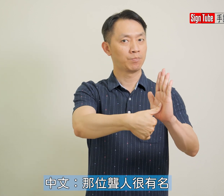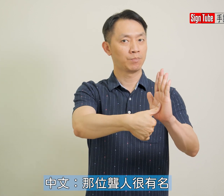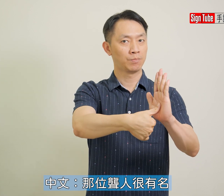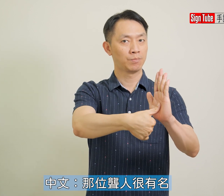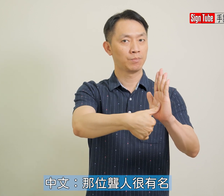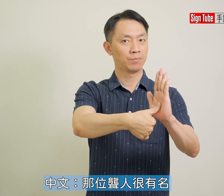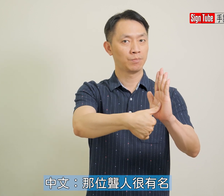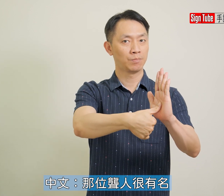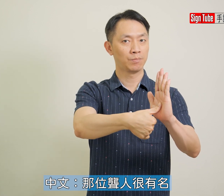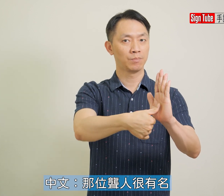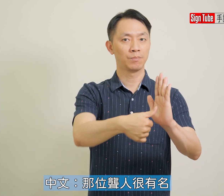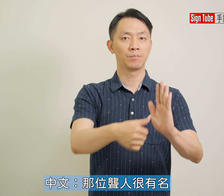名。